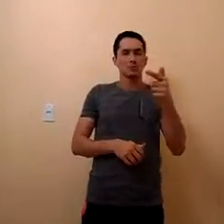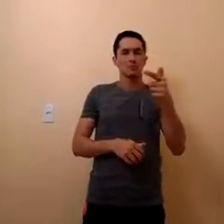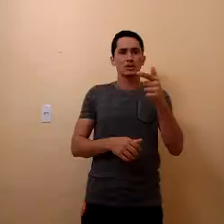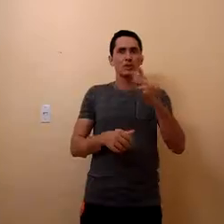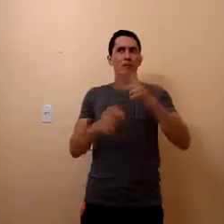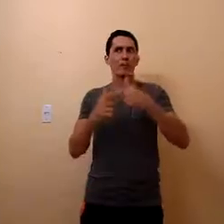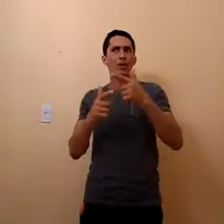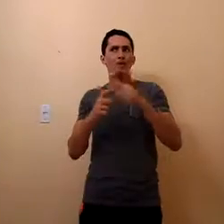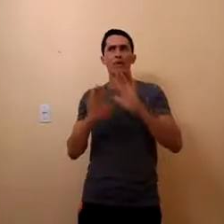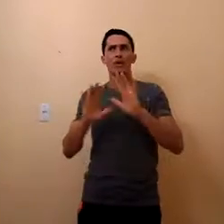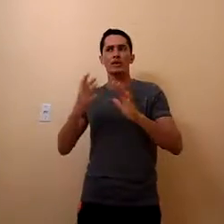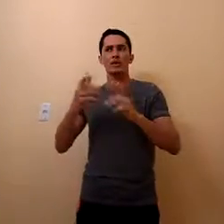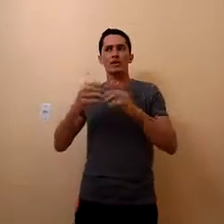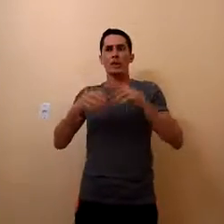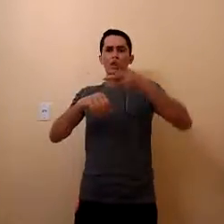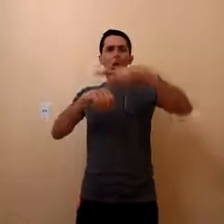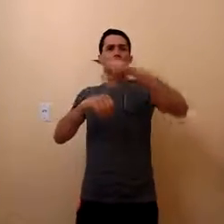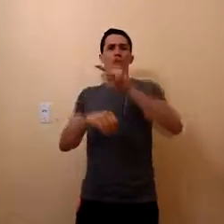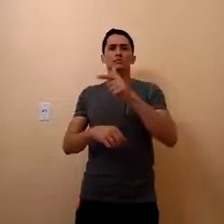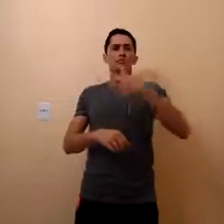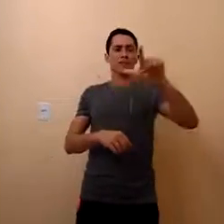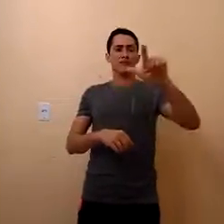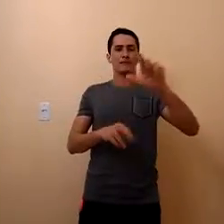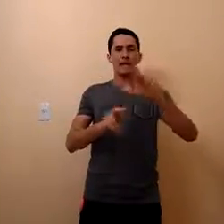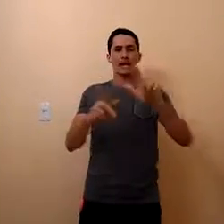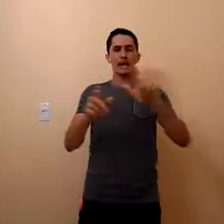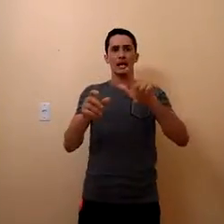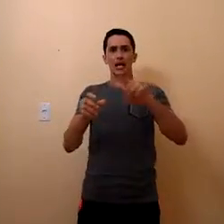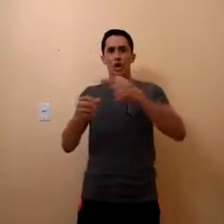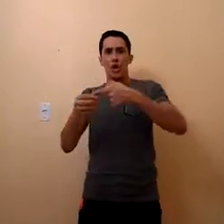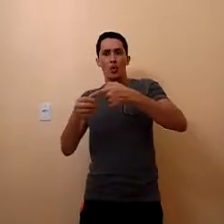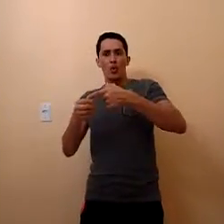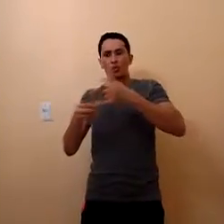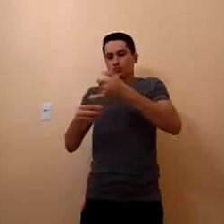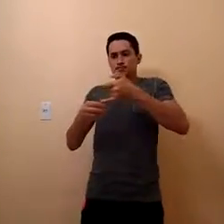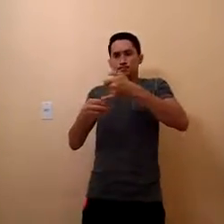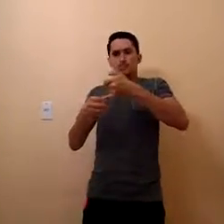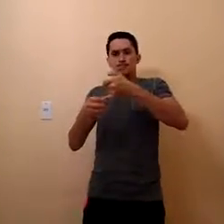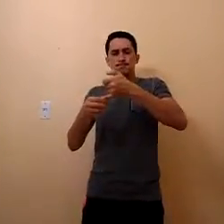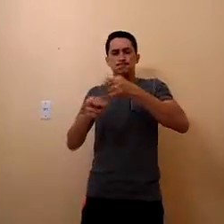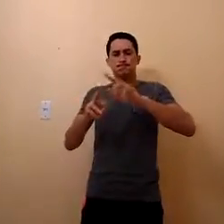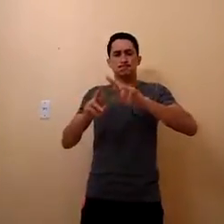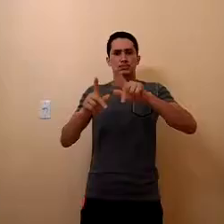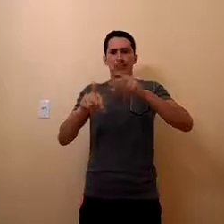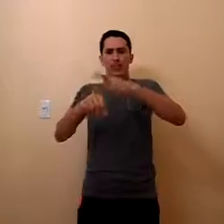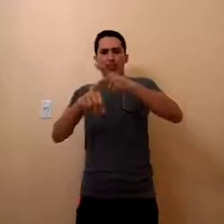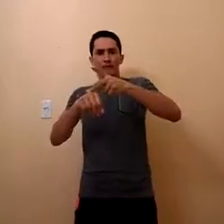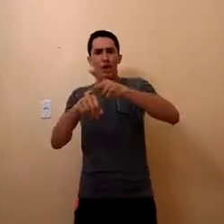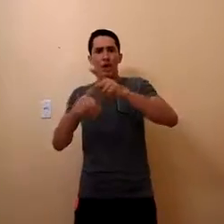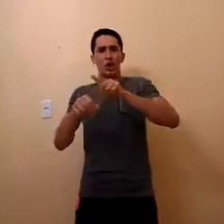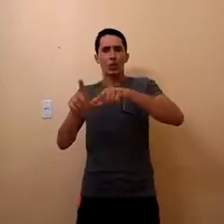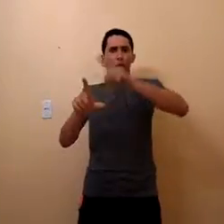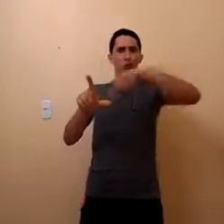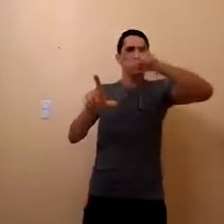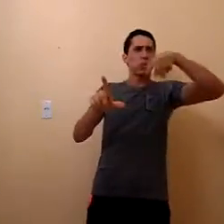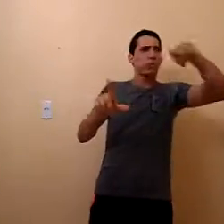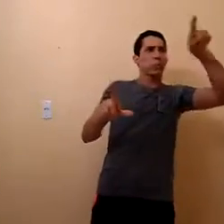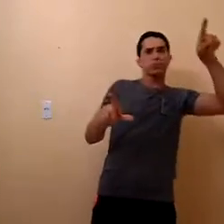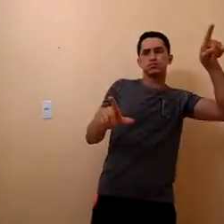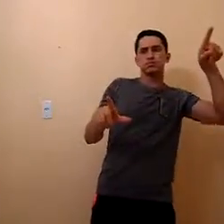semanas, o preço da gasolina vem subindo muito, o barril disparou de preço no mercado nacional, o barril de petróleo, em função dessa possível invasão dos